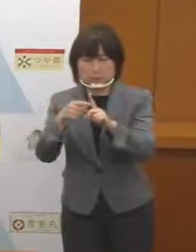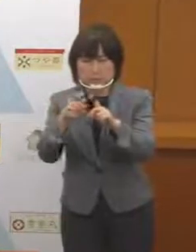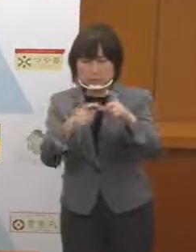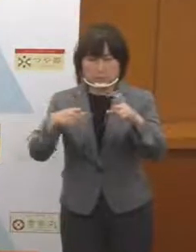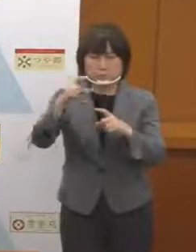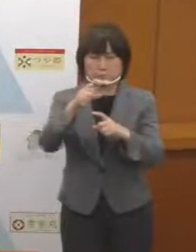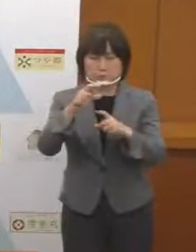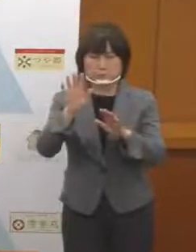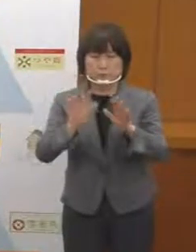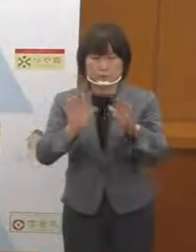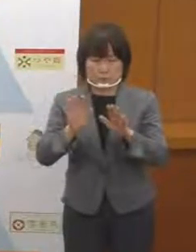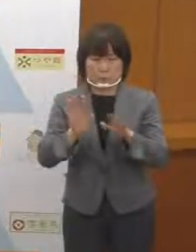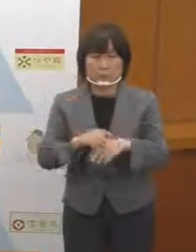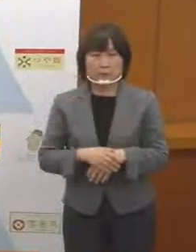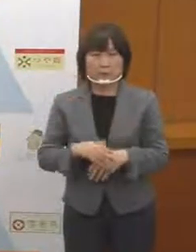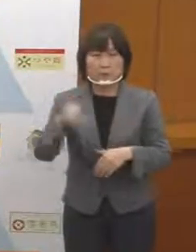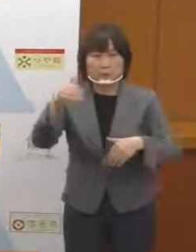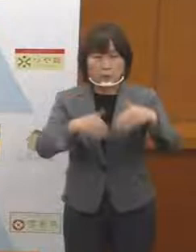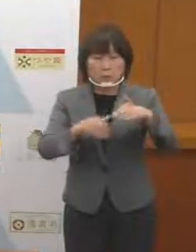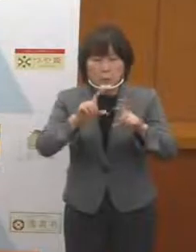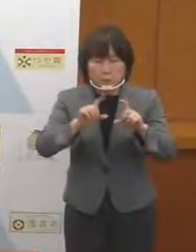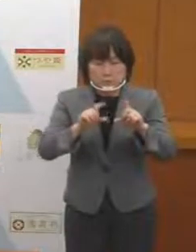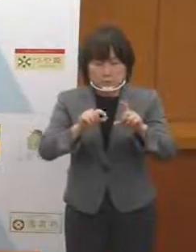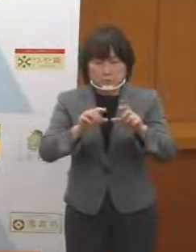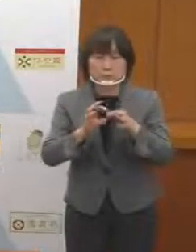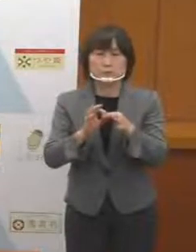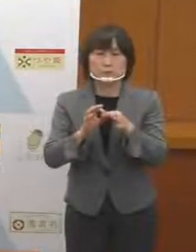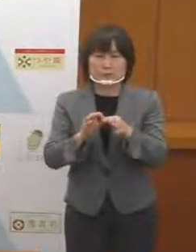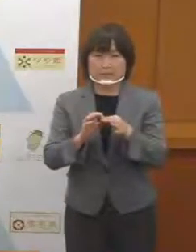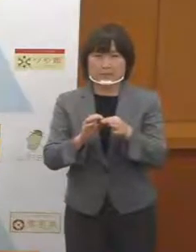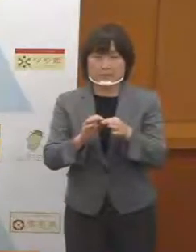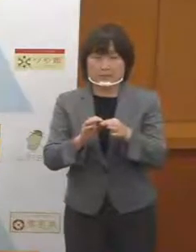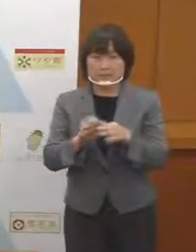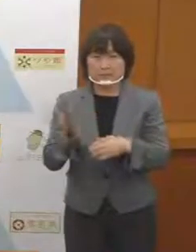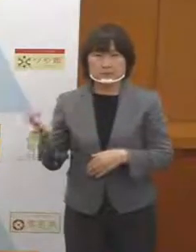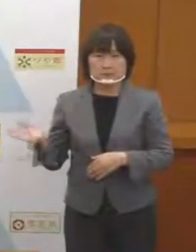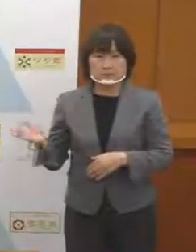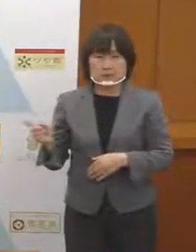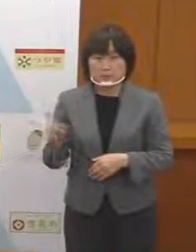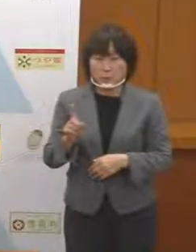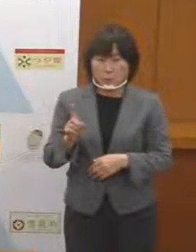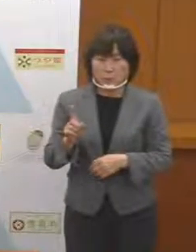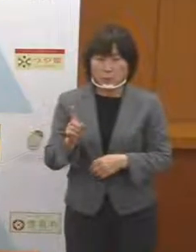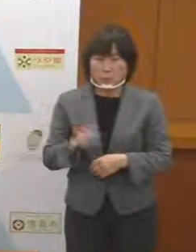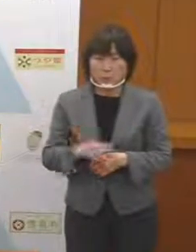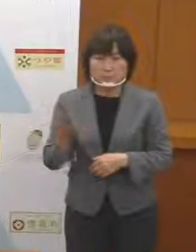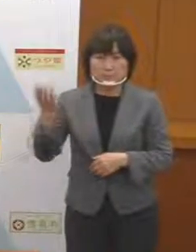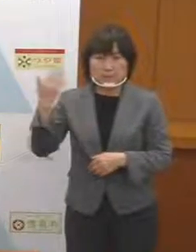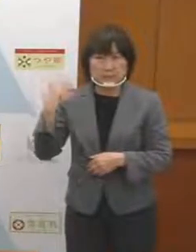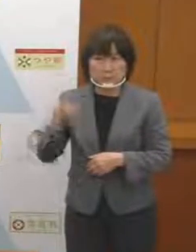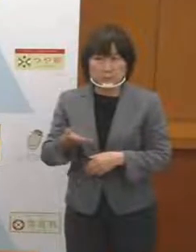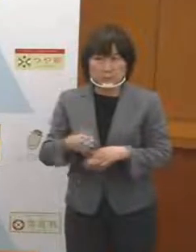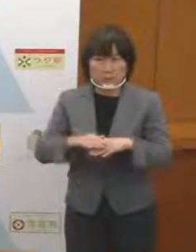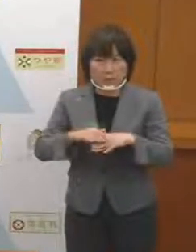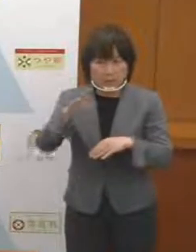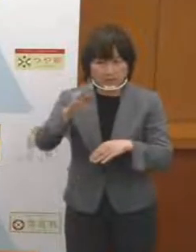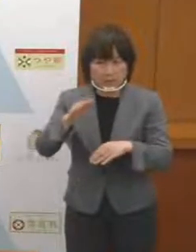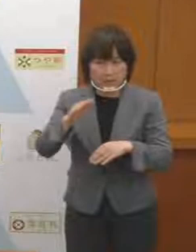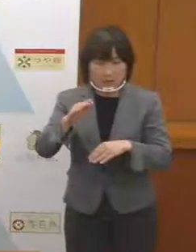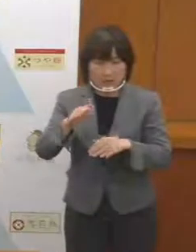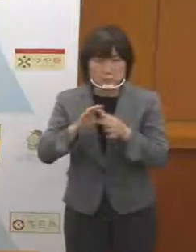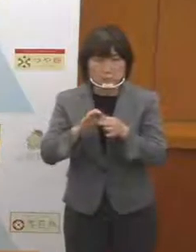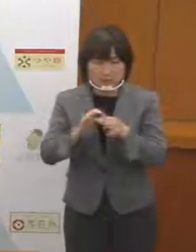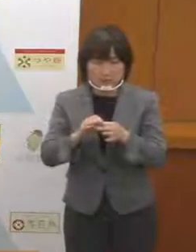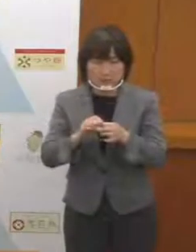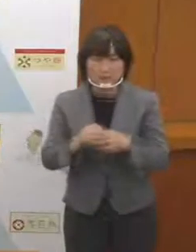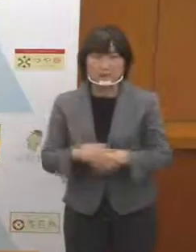になったわけですけれどもこの投票率について記事まずは何か前回でも上がったということに関してもしくは